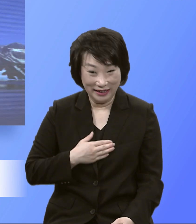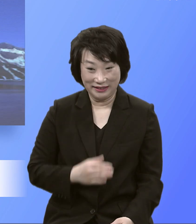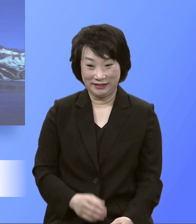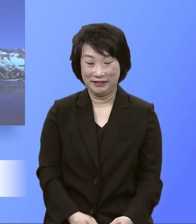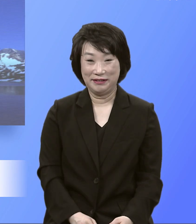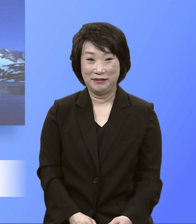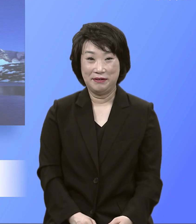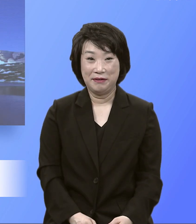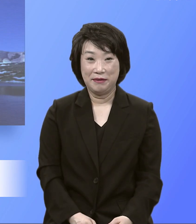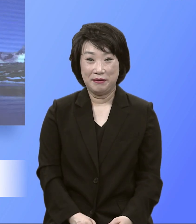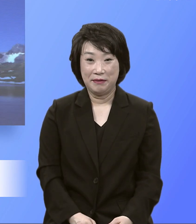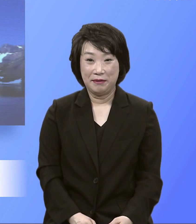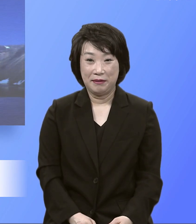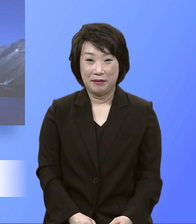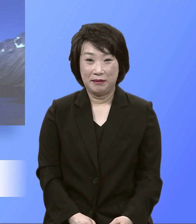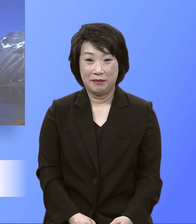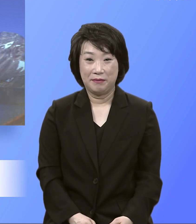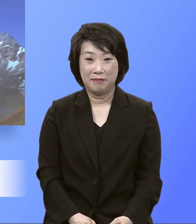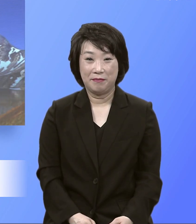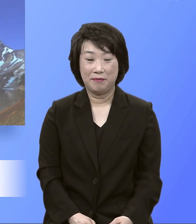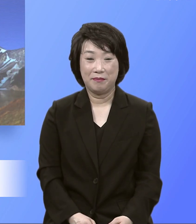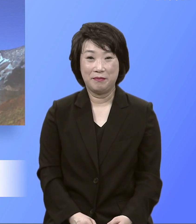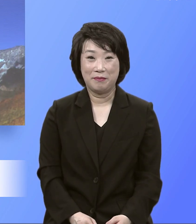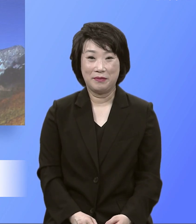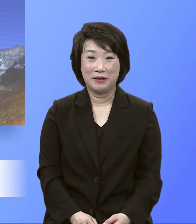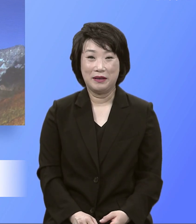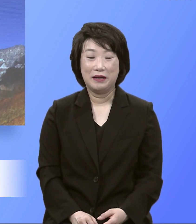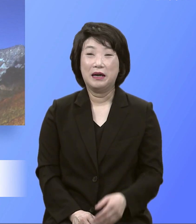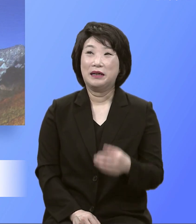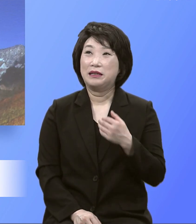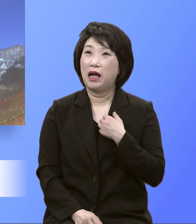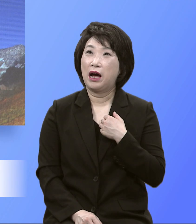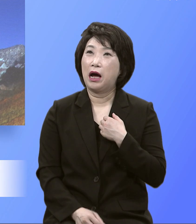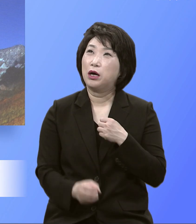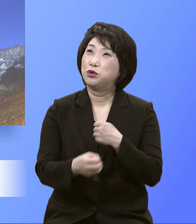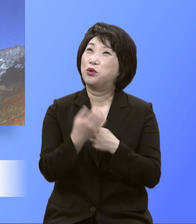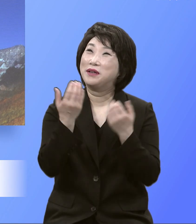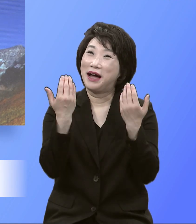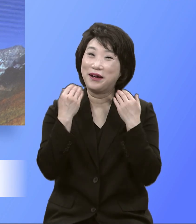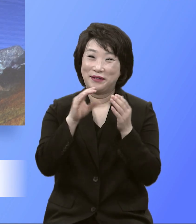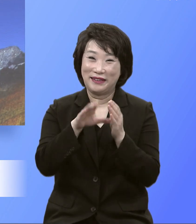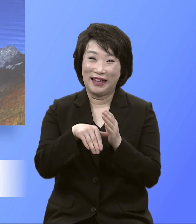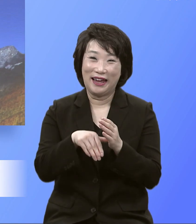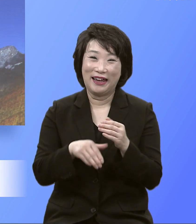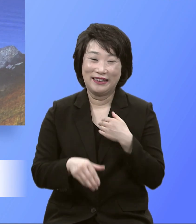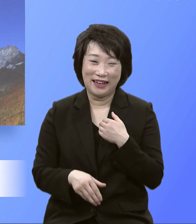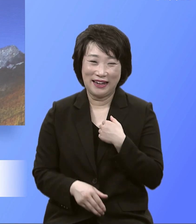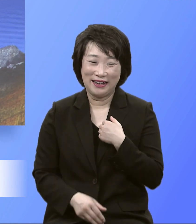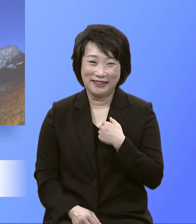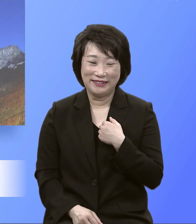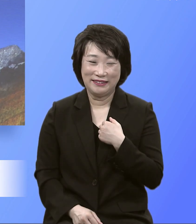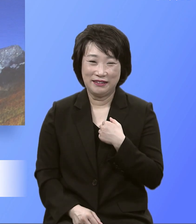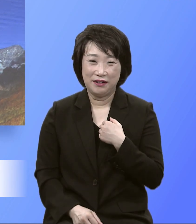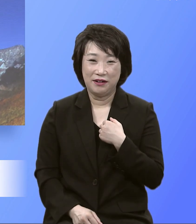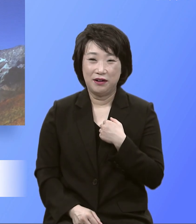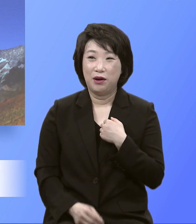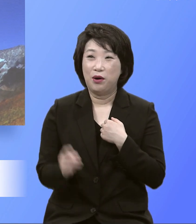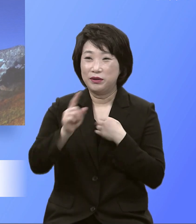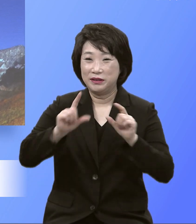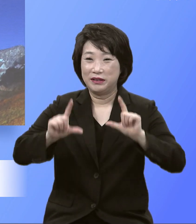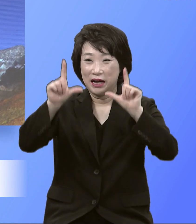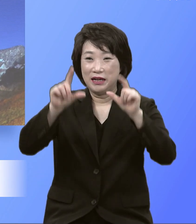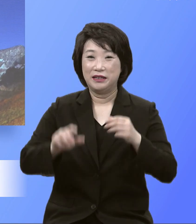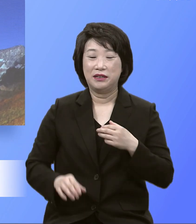이해가 됩니까? 예, 제가 국민학교 다니는데 한번 하루는